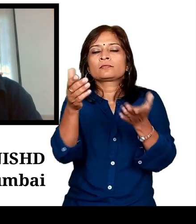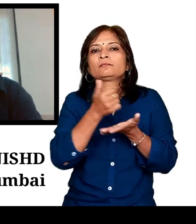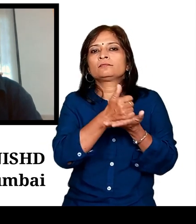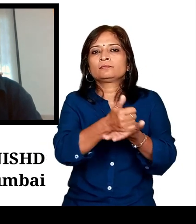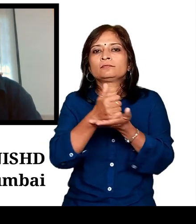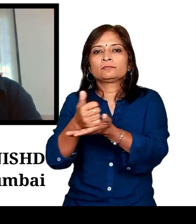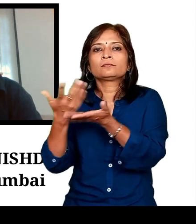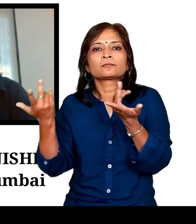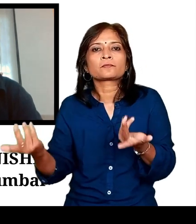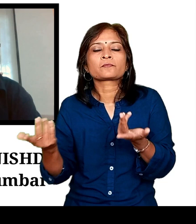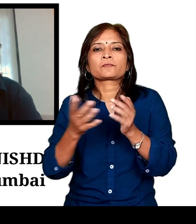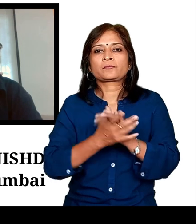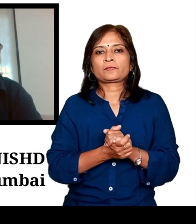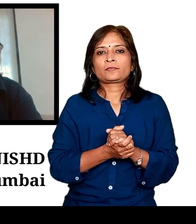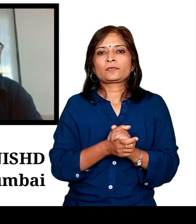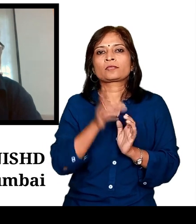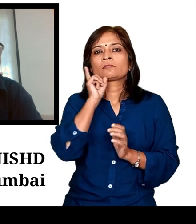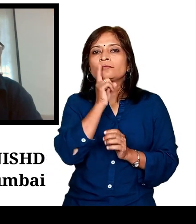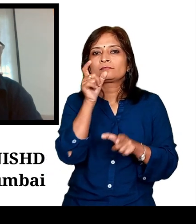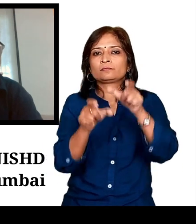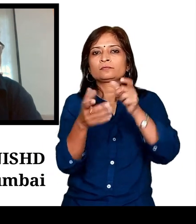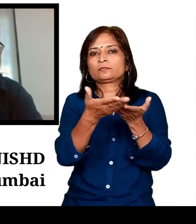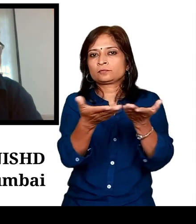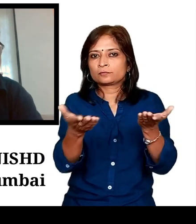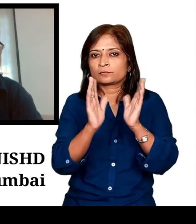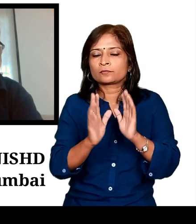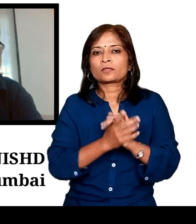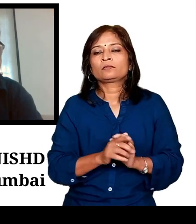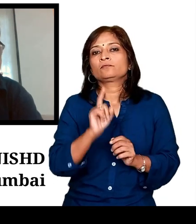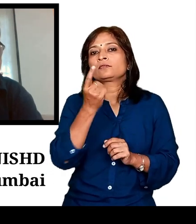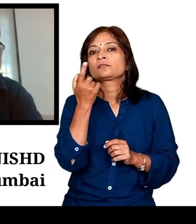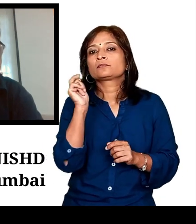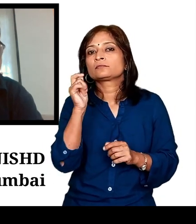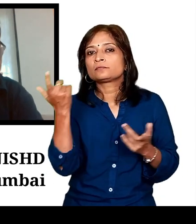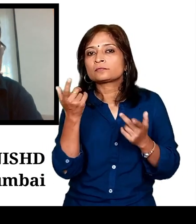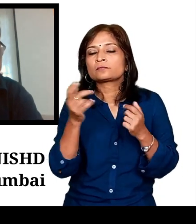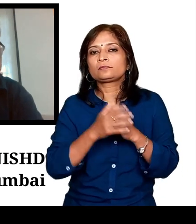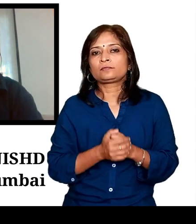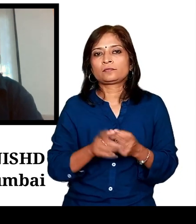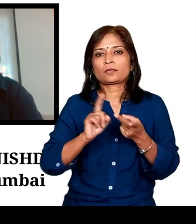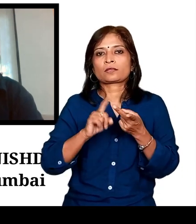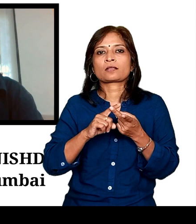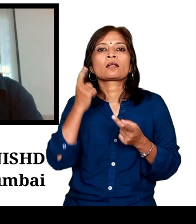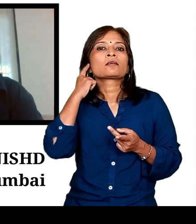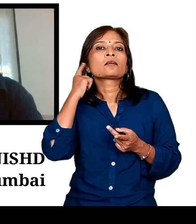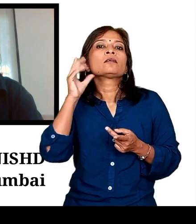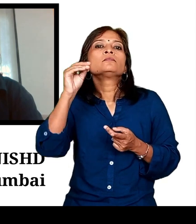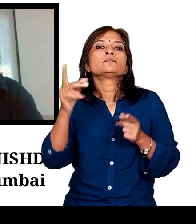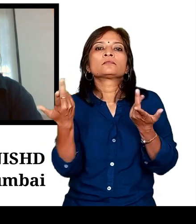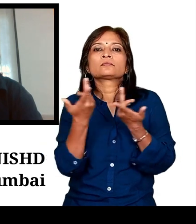आवर जंग हियरिंग इम्पेयर्ड को? यस, सो फर्स्ट ऑफ ऑल वी गिव द डायग्नोस्टिक